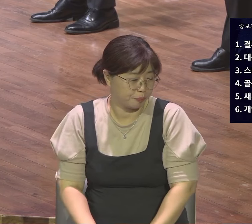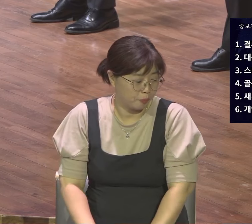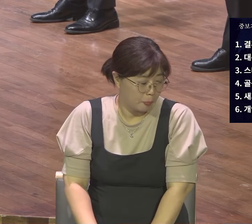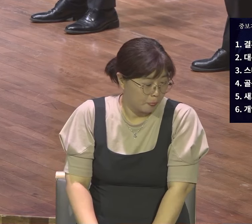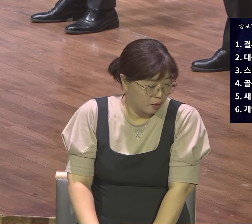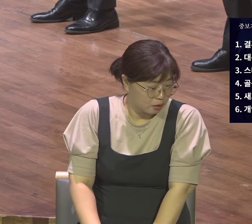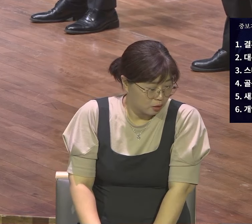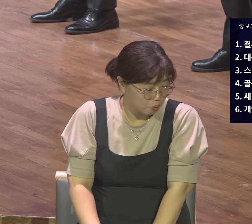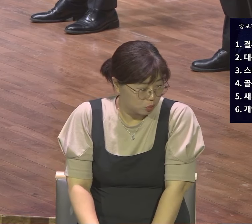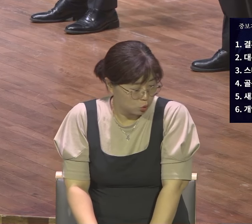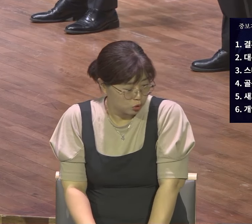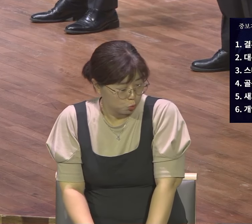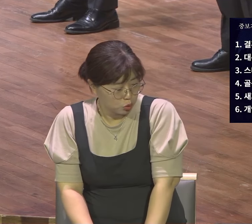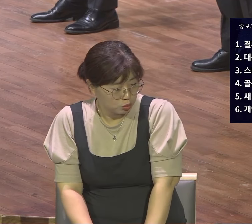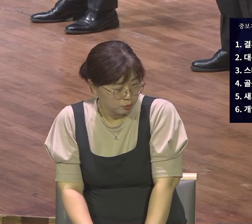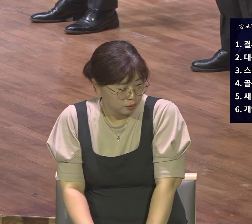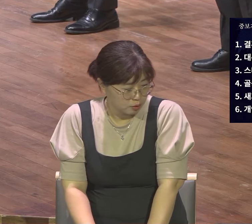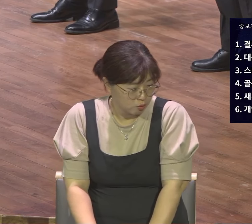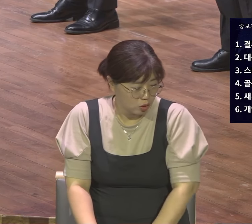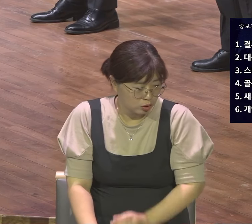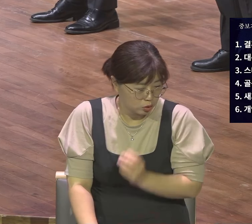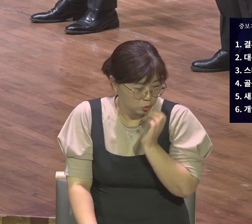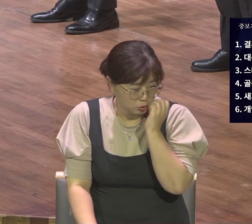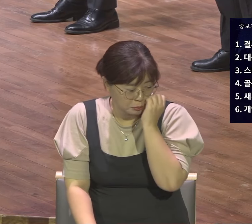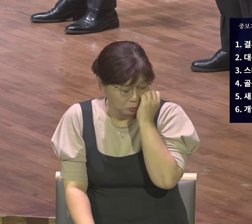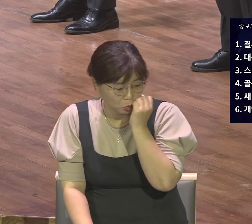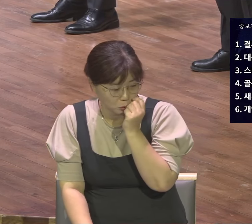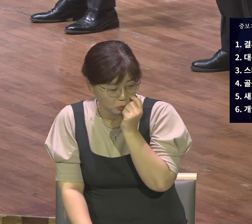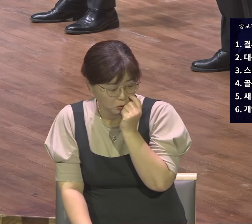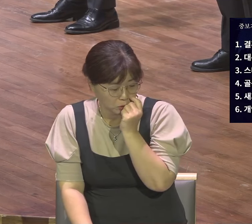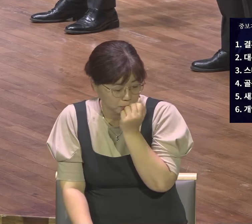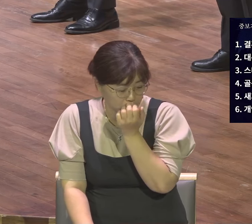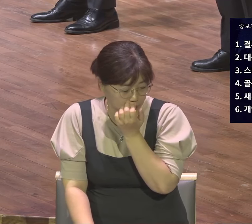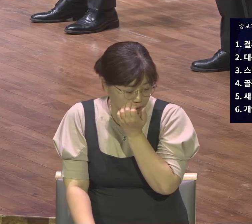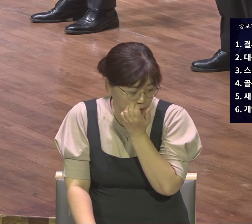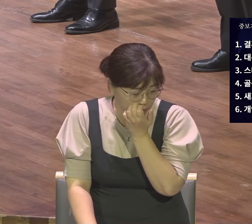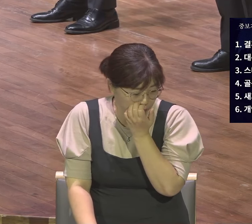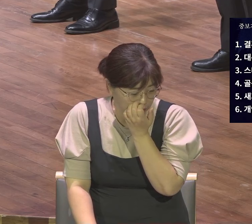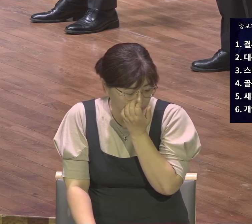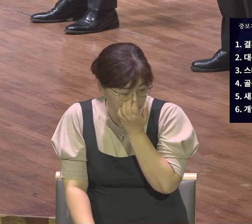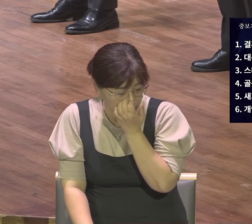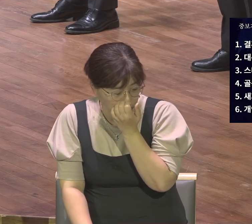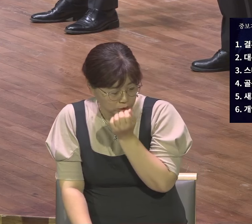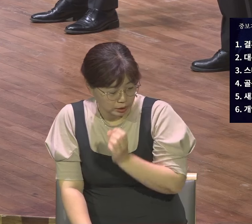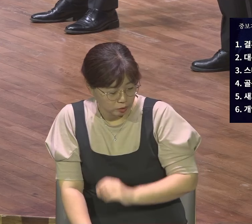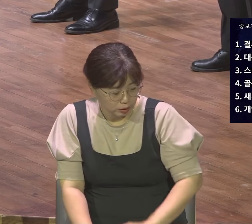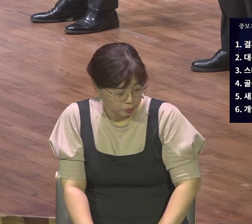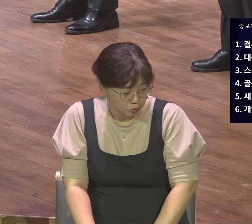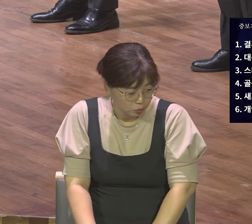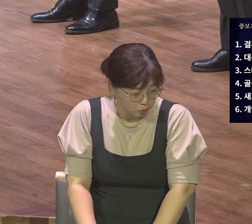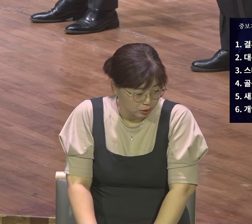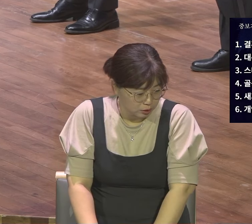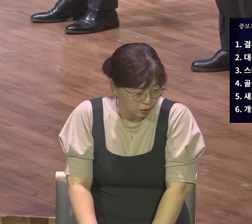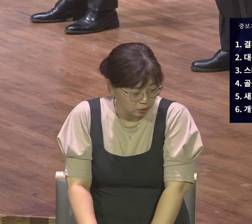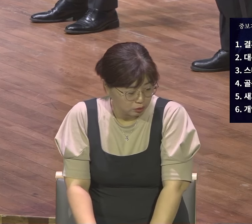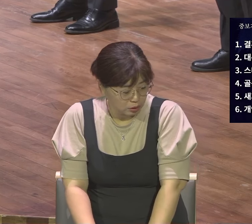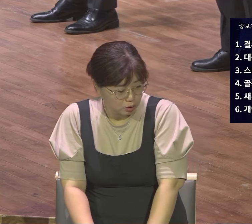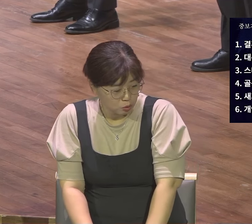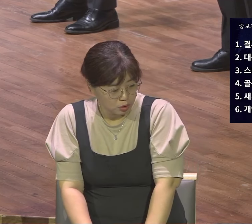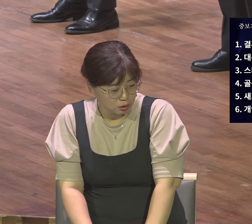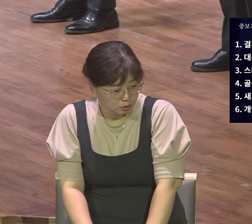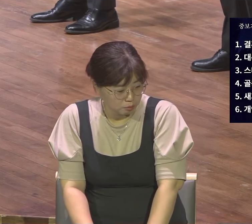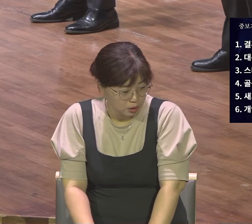하나님 아버지, 오늘 비가 부어난 우리 그런 체험 속에 하나님의 나라가 임하게 도와주시옵소서.